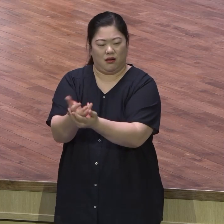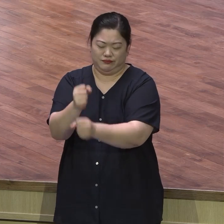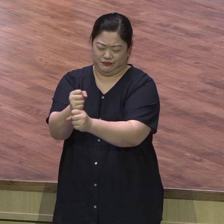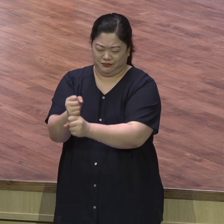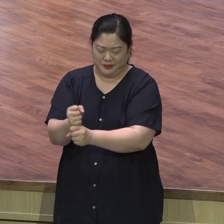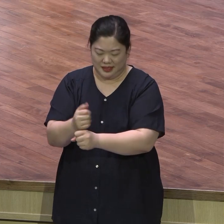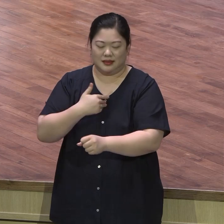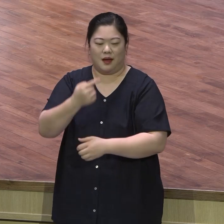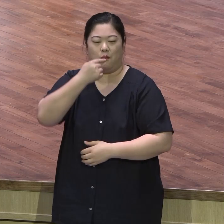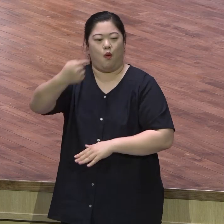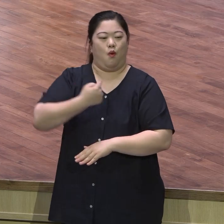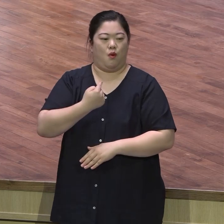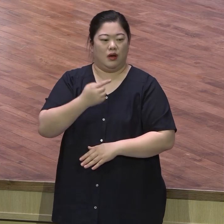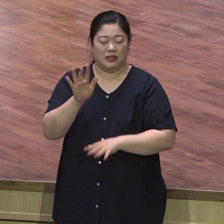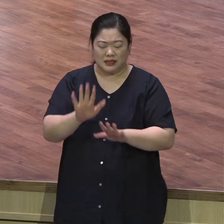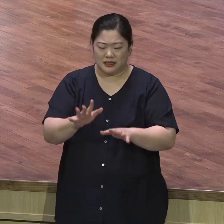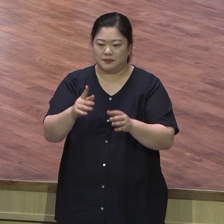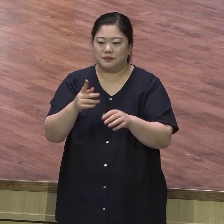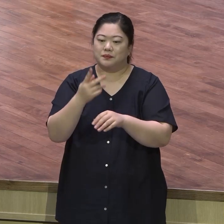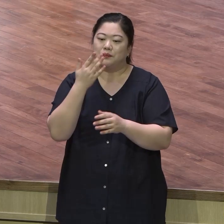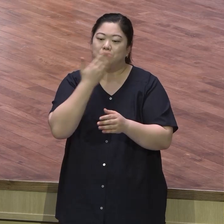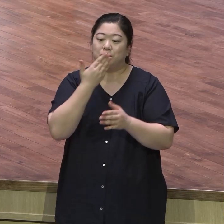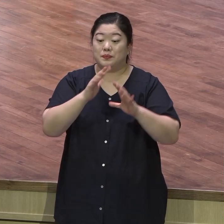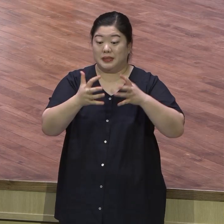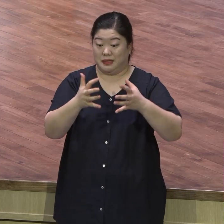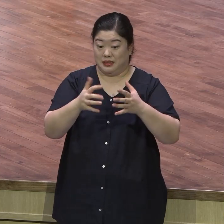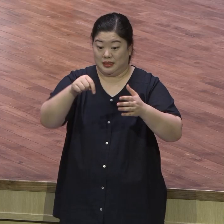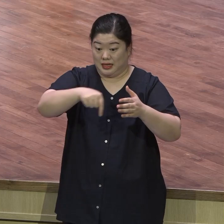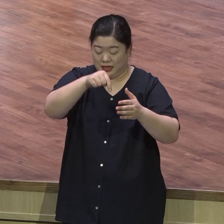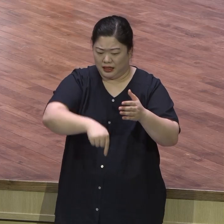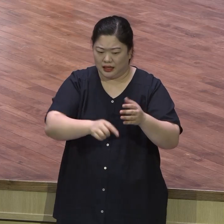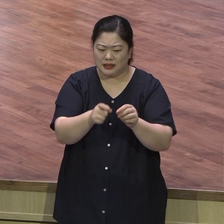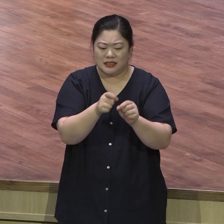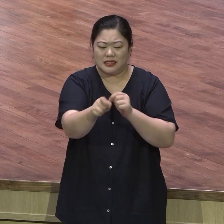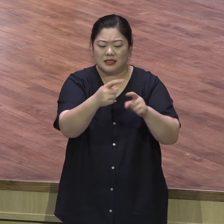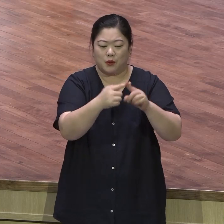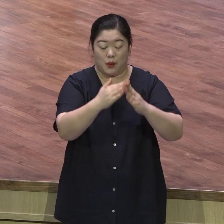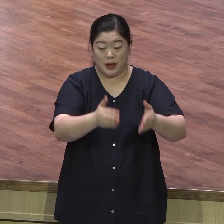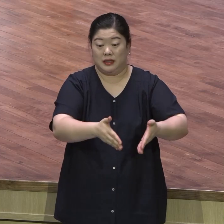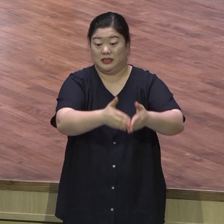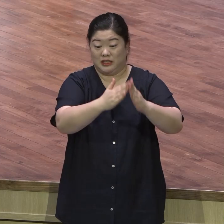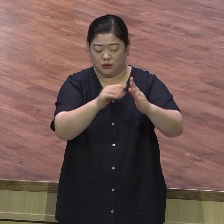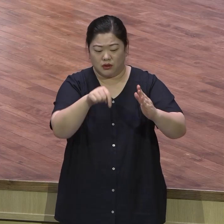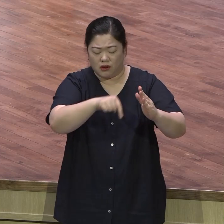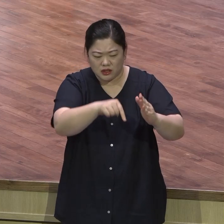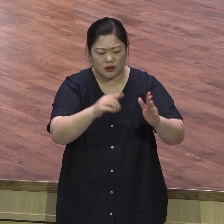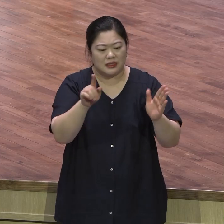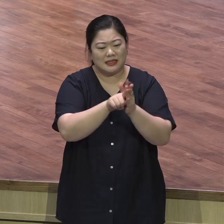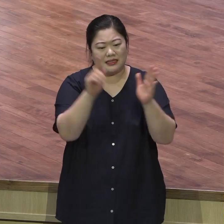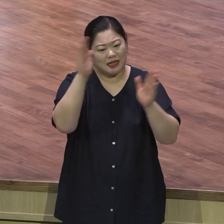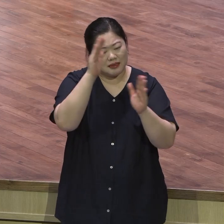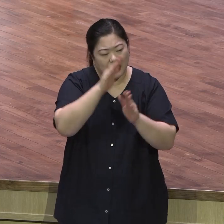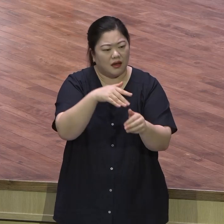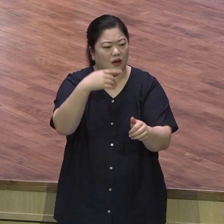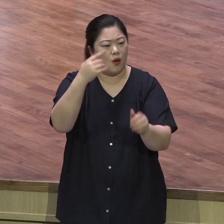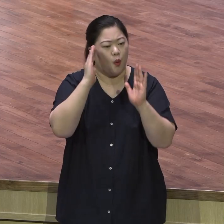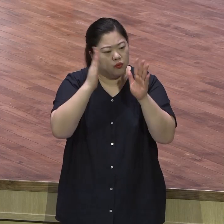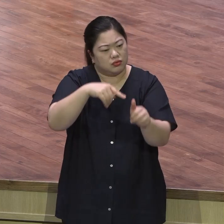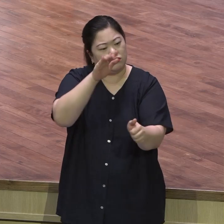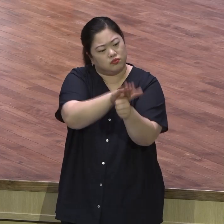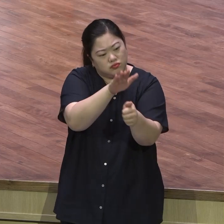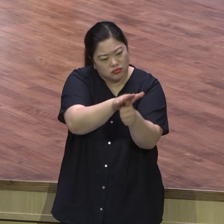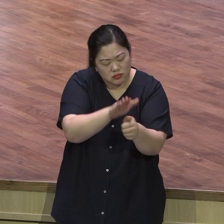지금 그 지교를 세우는데 우리가 각자도 헌신해서 그들 신학생들 공부시키고 그렇게 하도록 그렇게